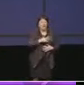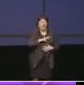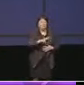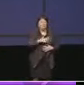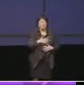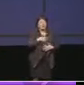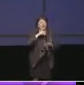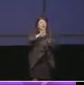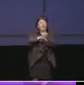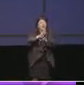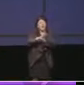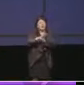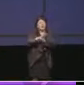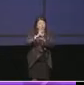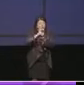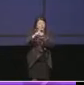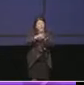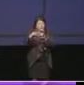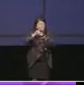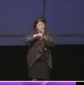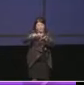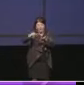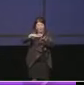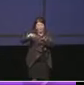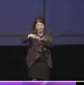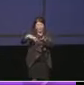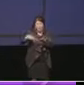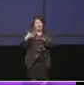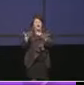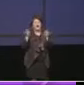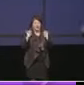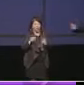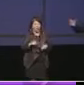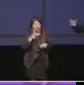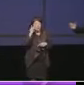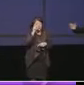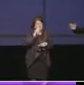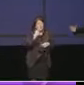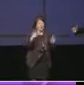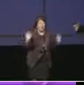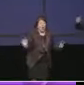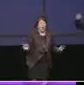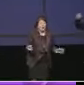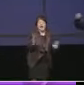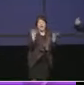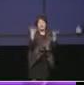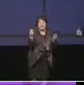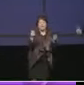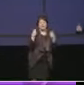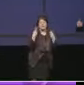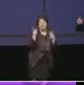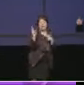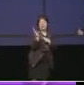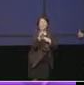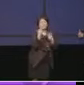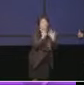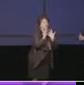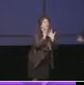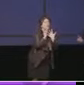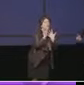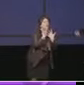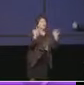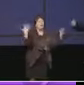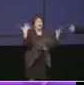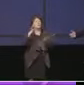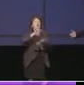a vedere a Salone quest'anno oppure è difficile come dire che si crei un'altra occasione due grandi dell'editoria europea